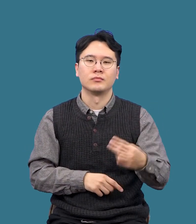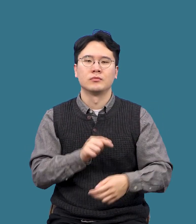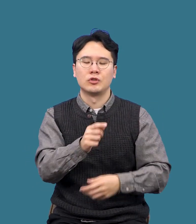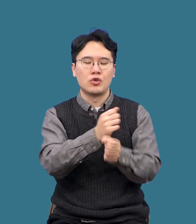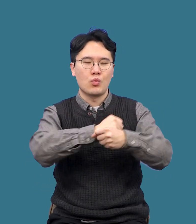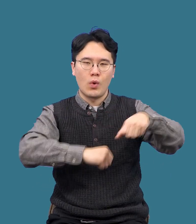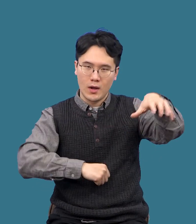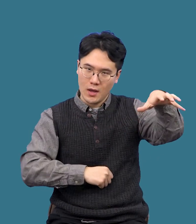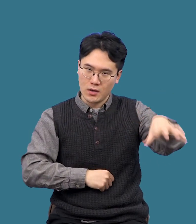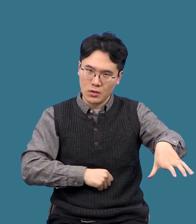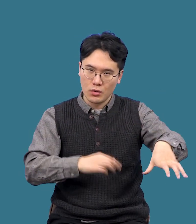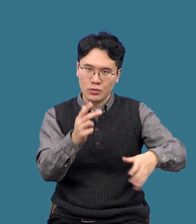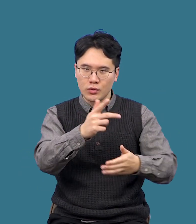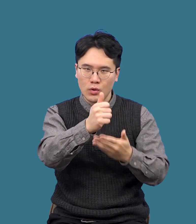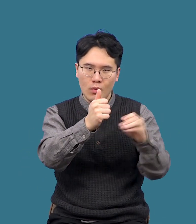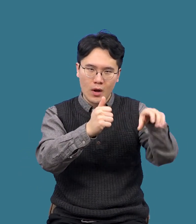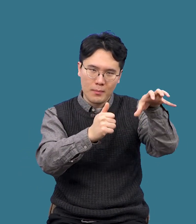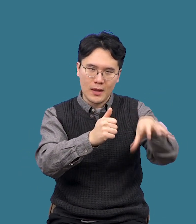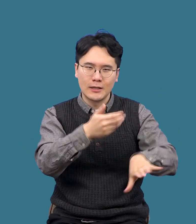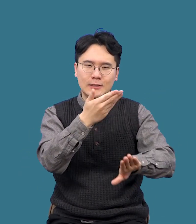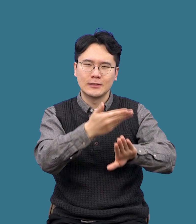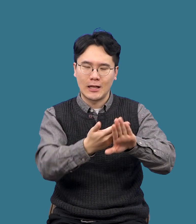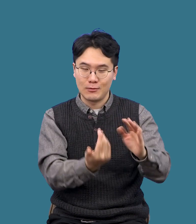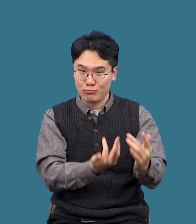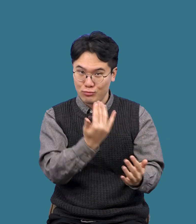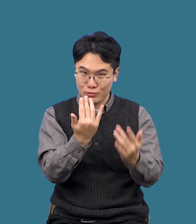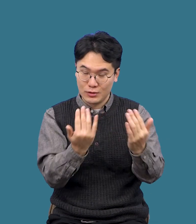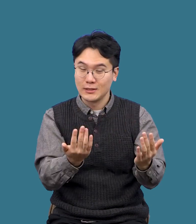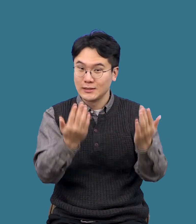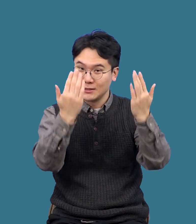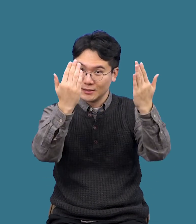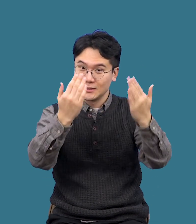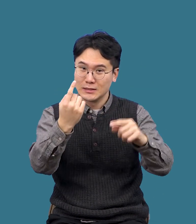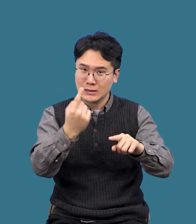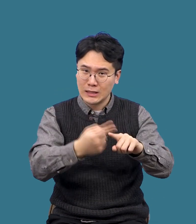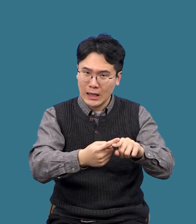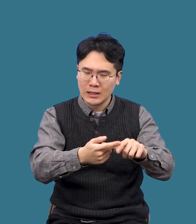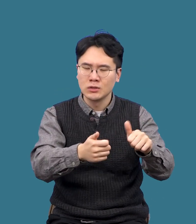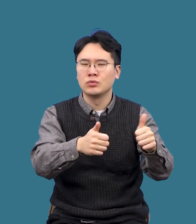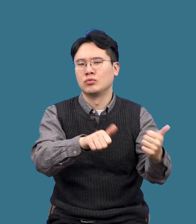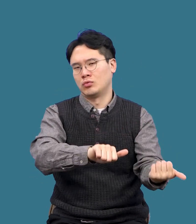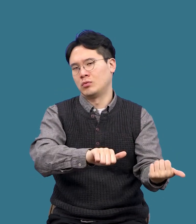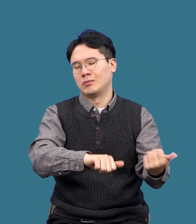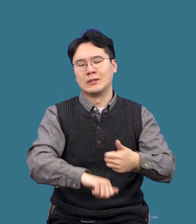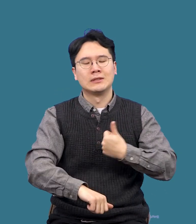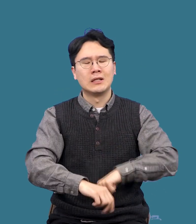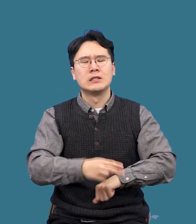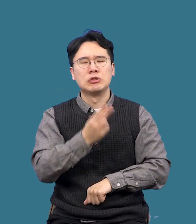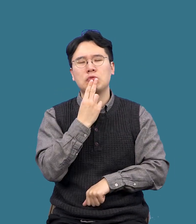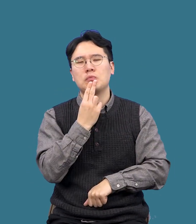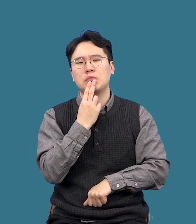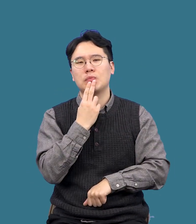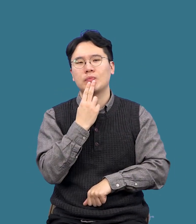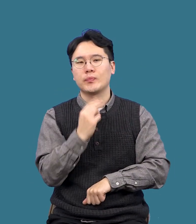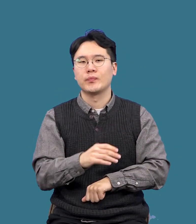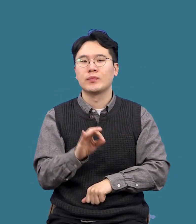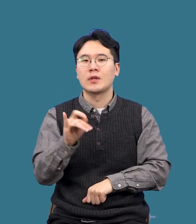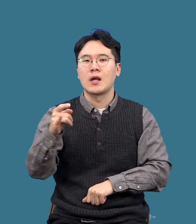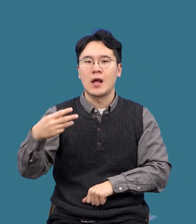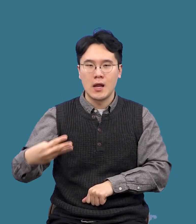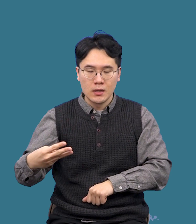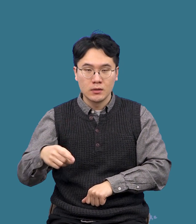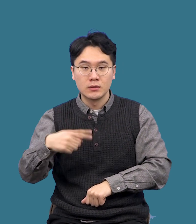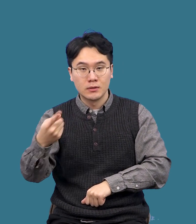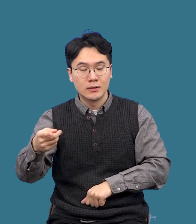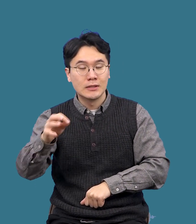광야에서 여호와 앞에 다른 불을 들이다가 여호와 앞에서 죽어 자식이 없었으며 엘르아살과 이다말이